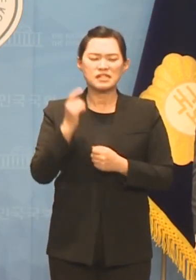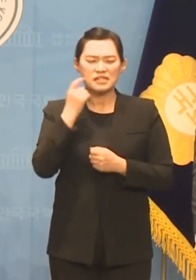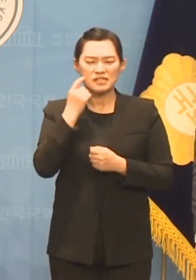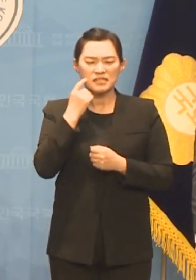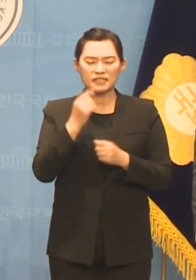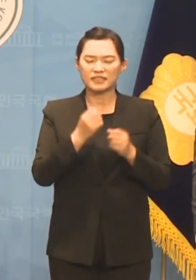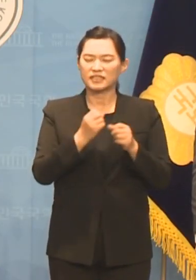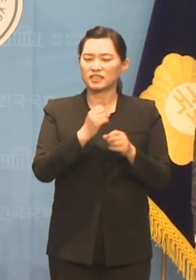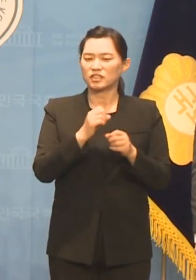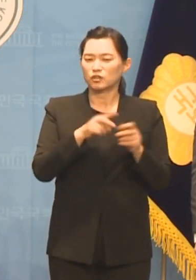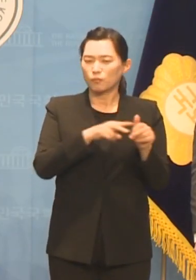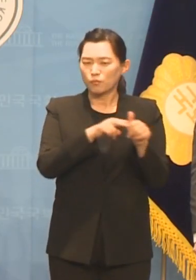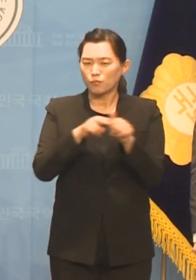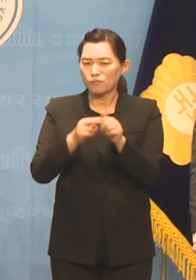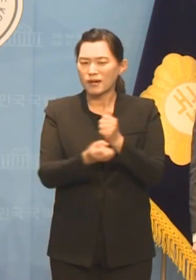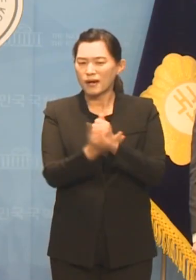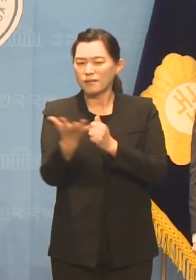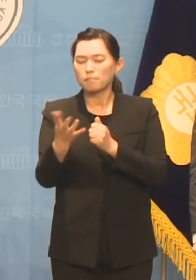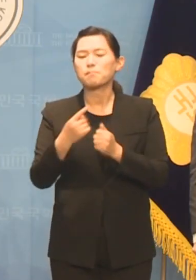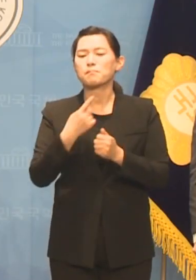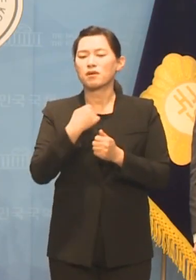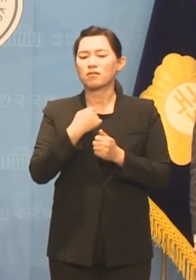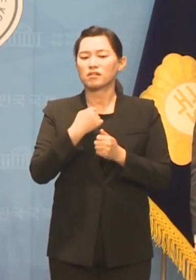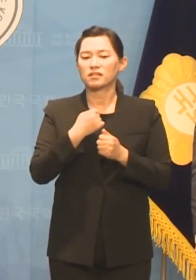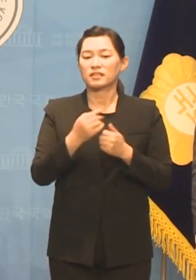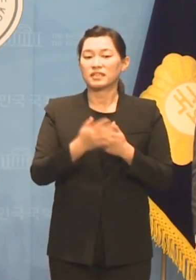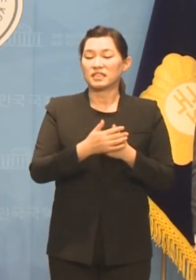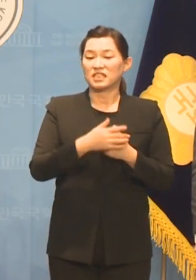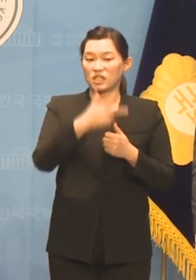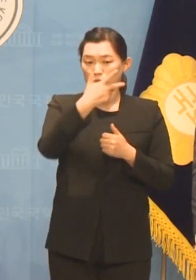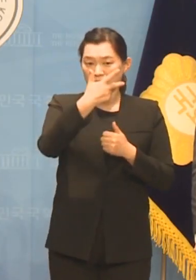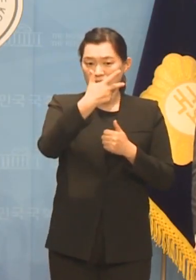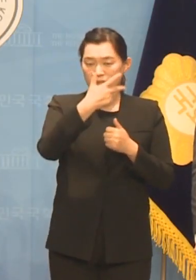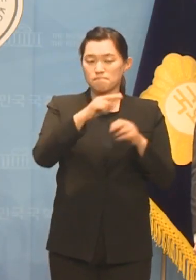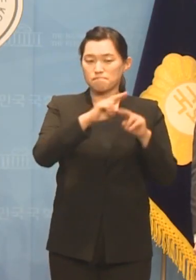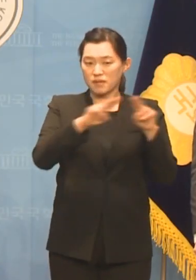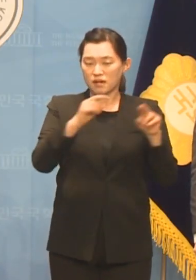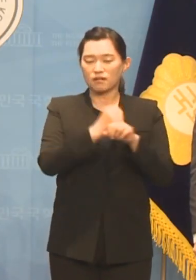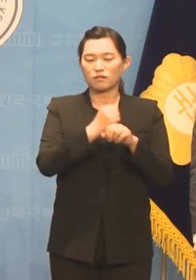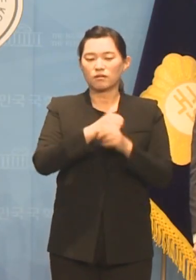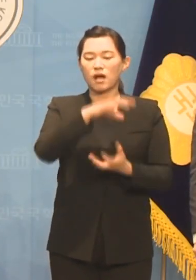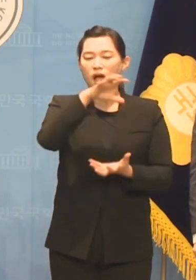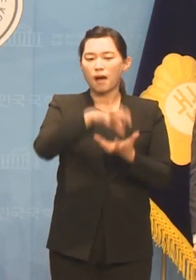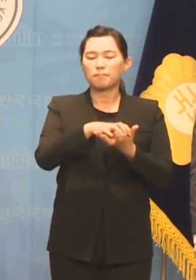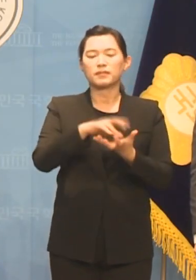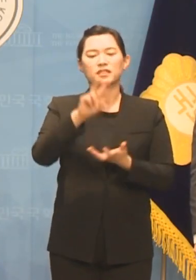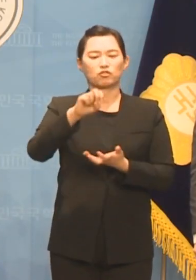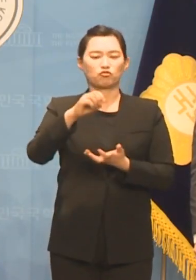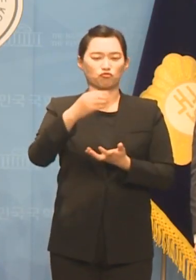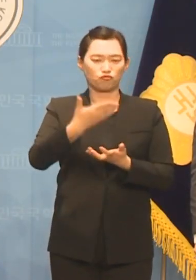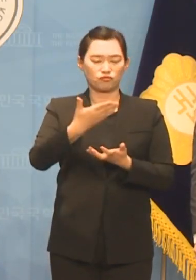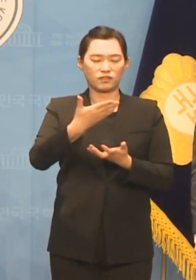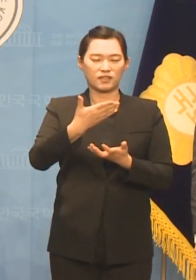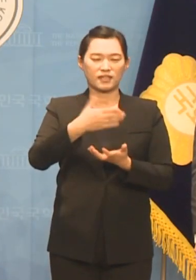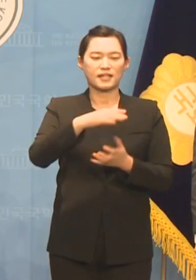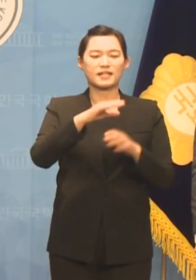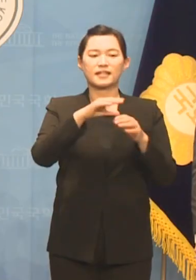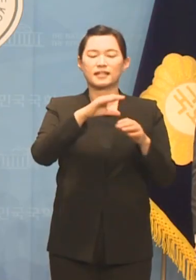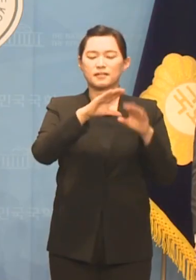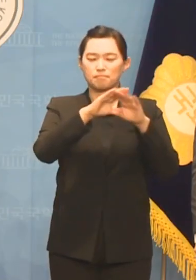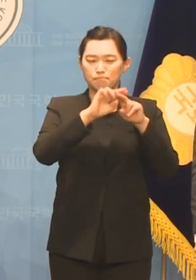정보를 살포하던 좀비 채널 7개를 추가로 폐쇄하여 총 29개의 채널을